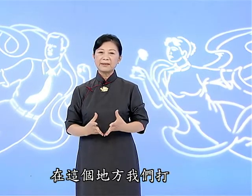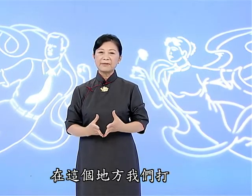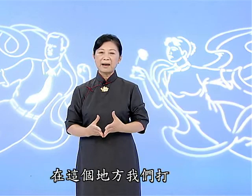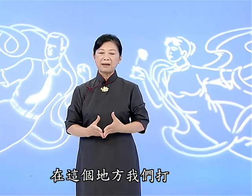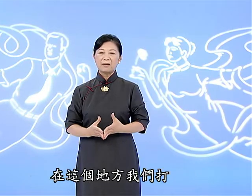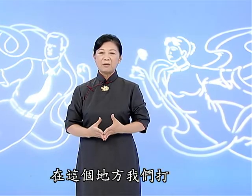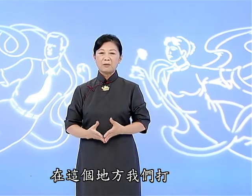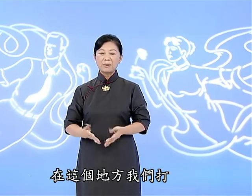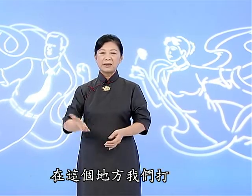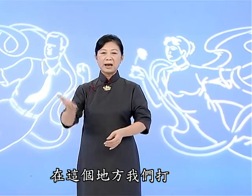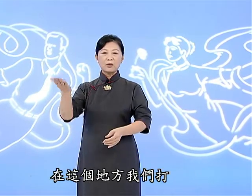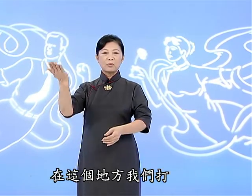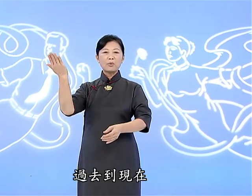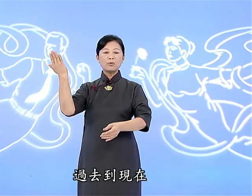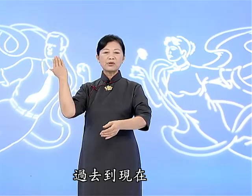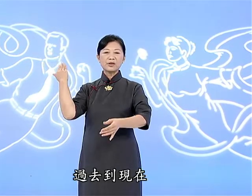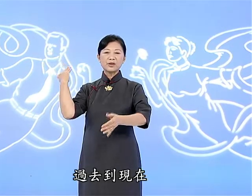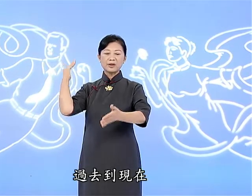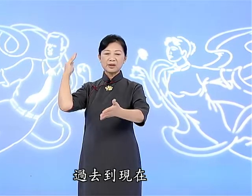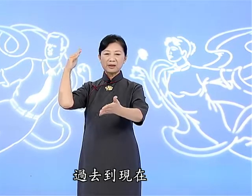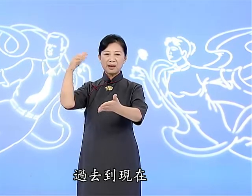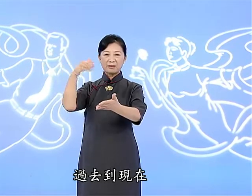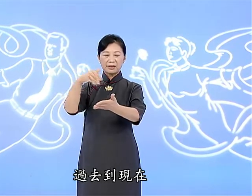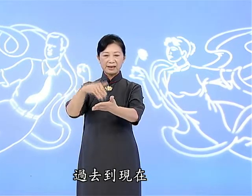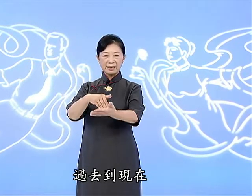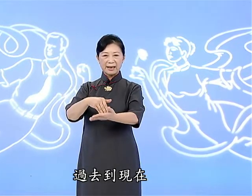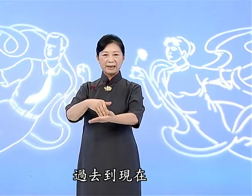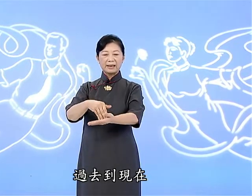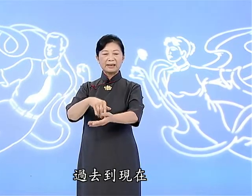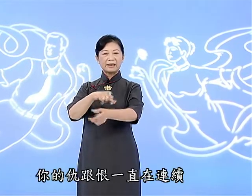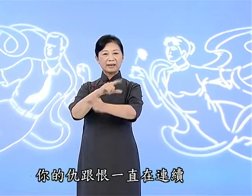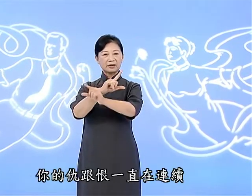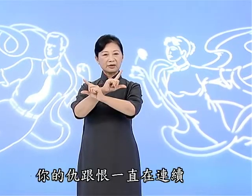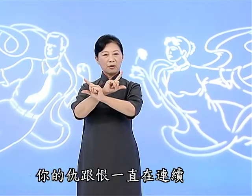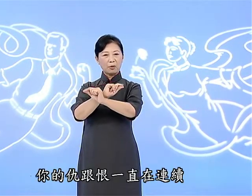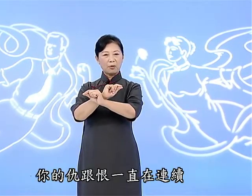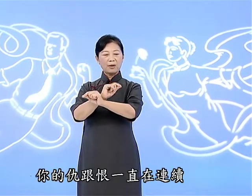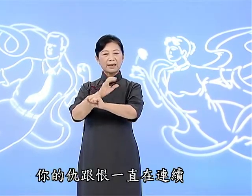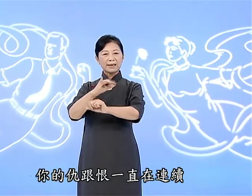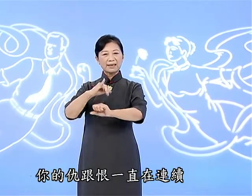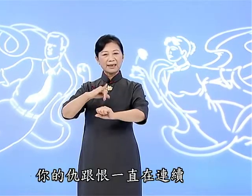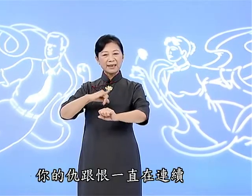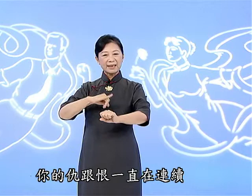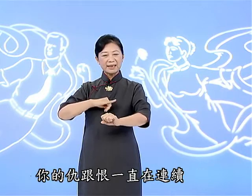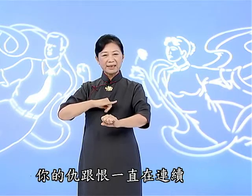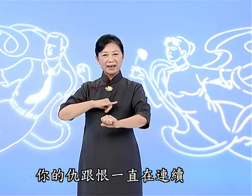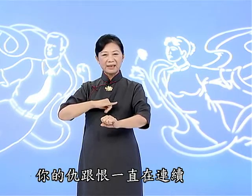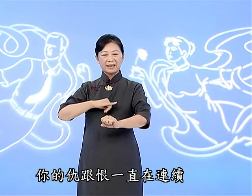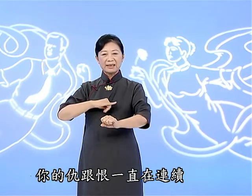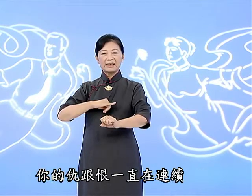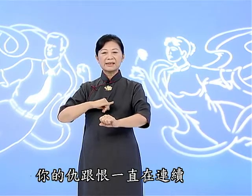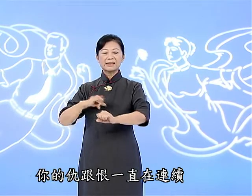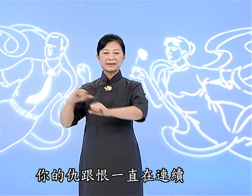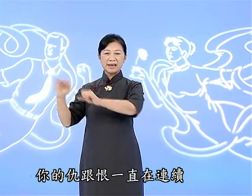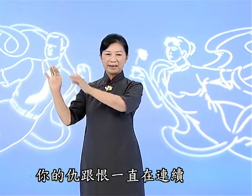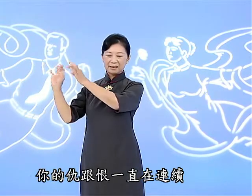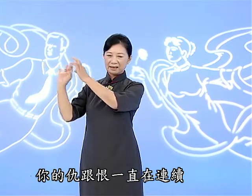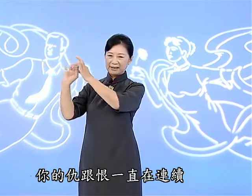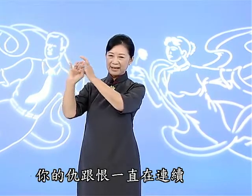方，我们打过去到现在，你的仇跟恨啊，一直在联